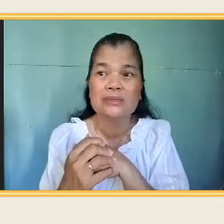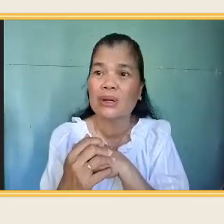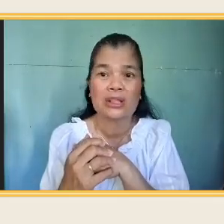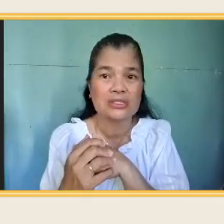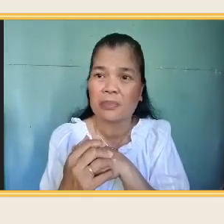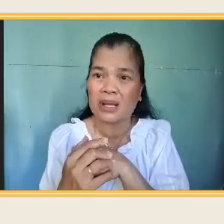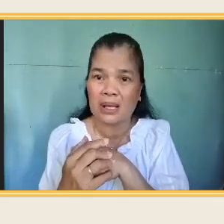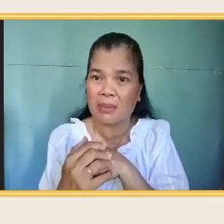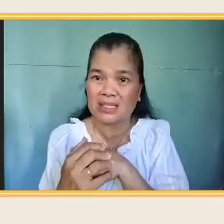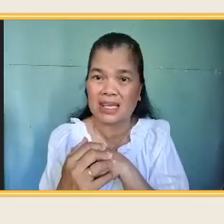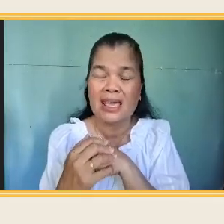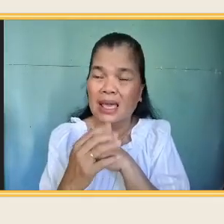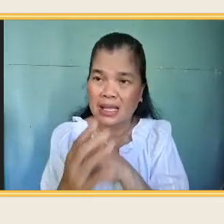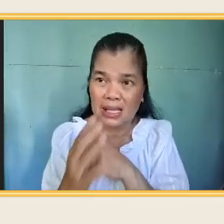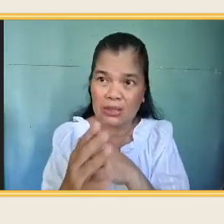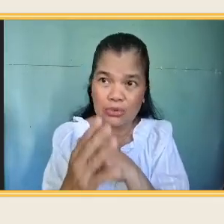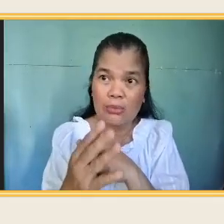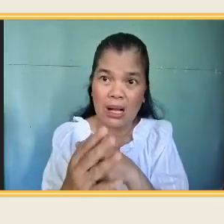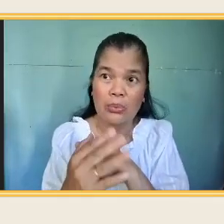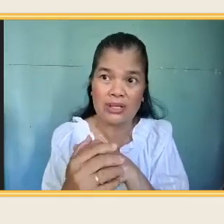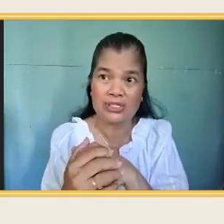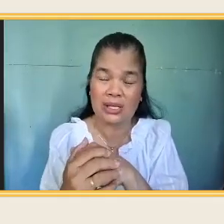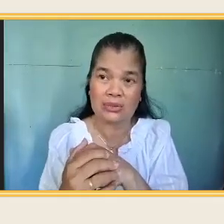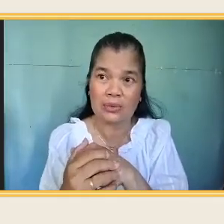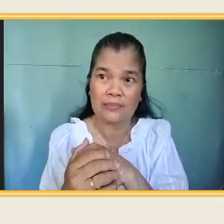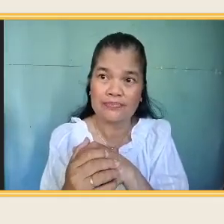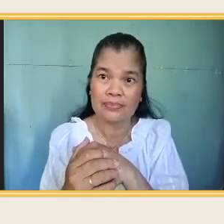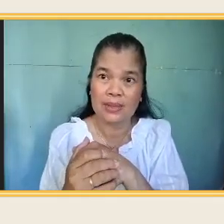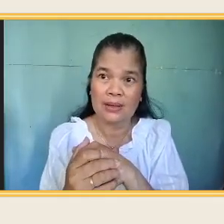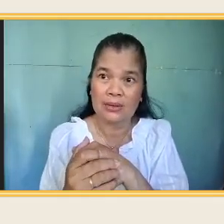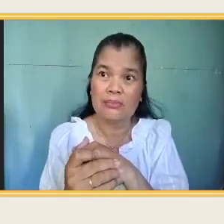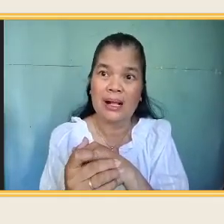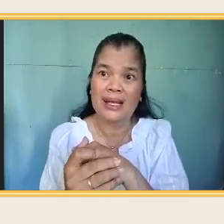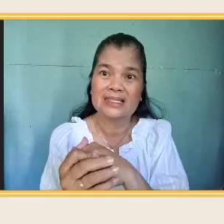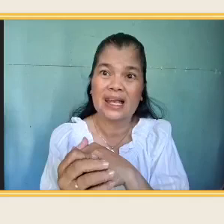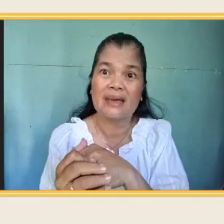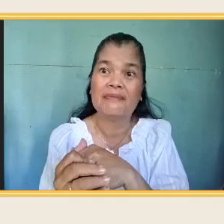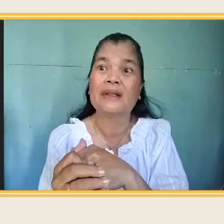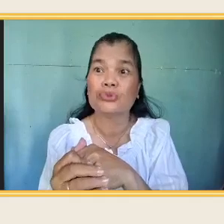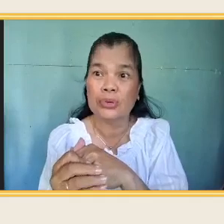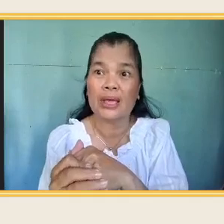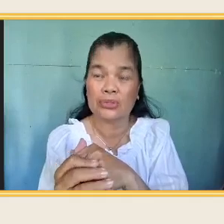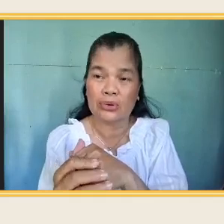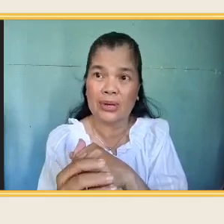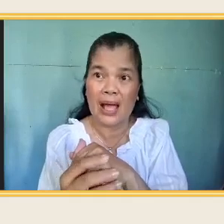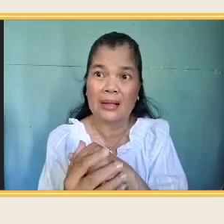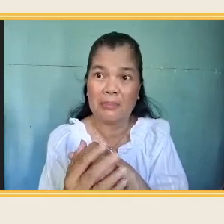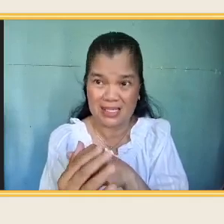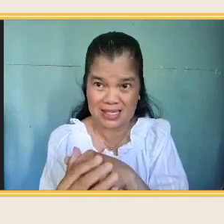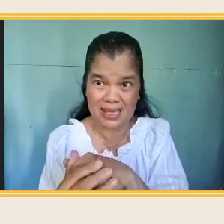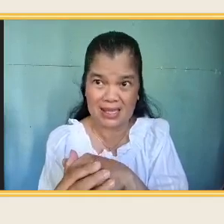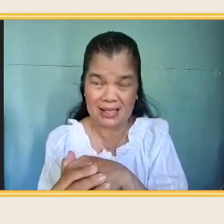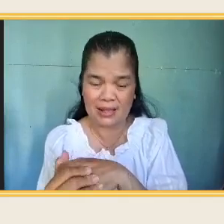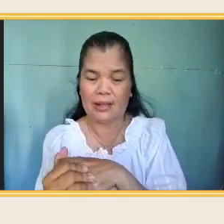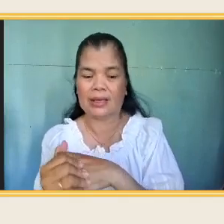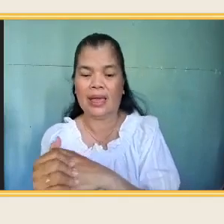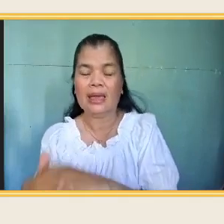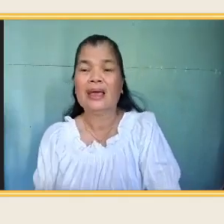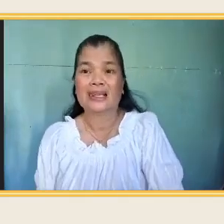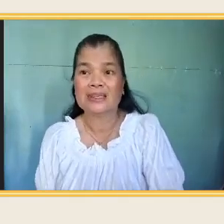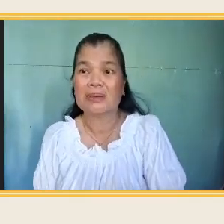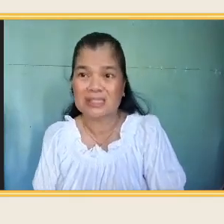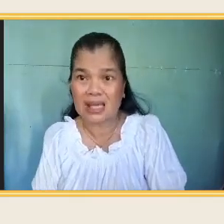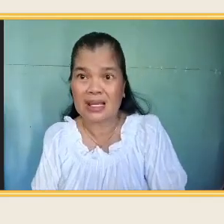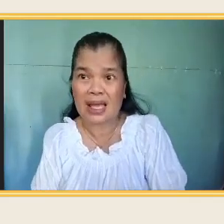talagang magsisimula tayo sa pinaka-basic, hindi itong mga words na to. Kumbaga, nasa level 2 na ito ng basic.